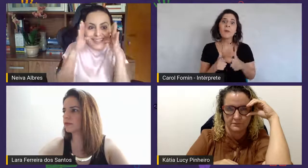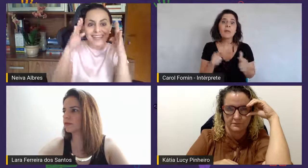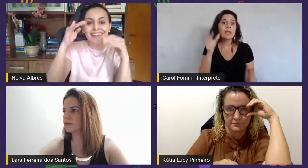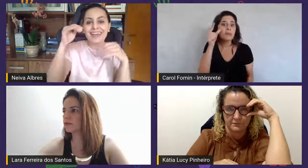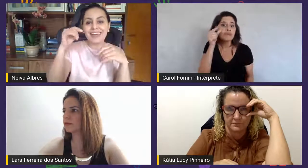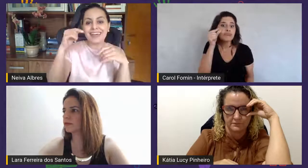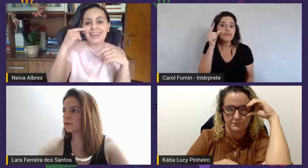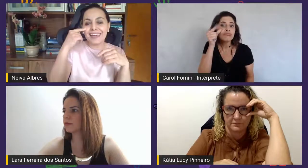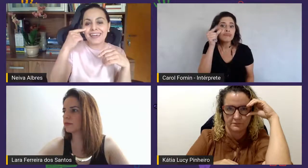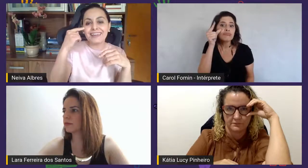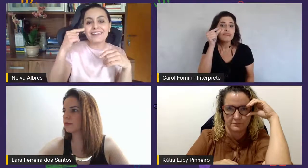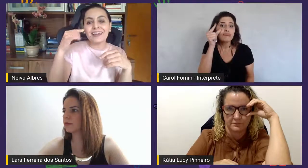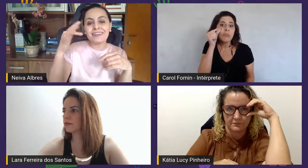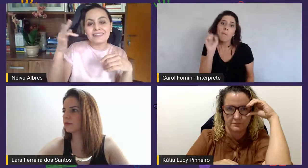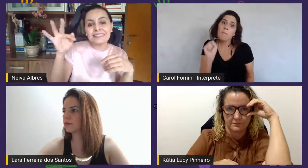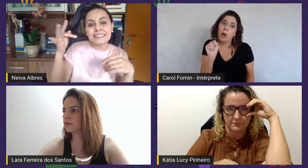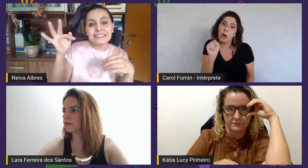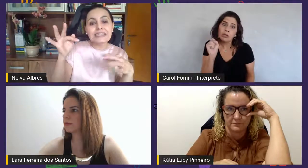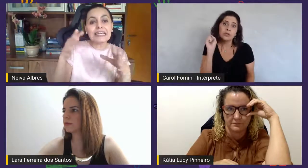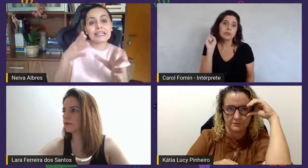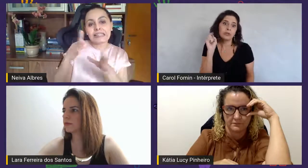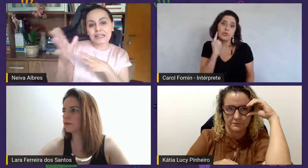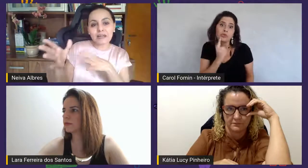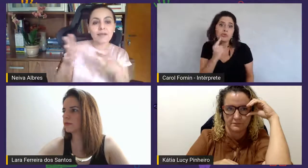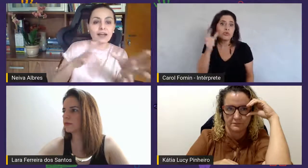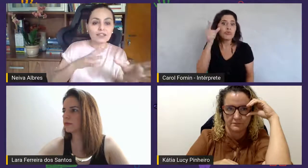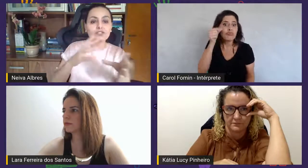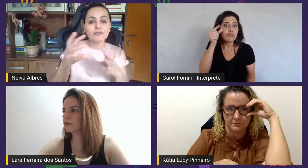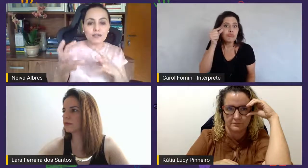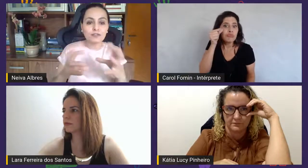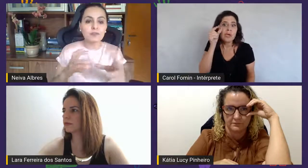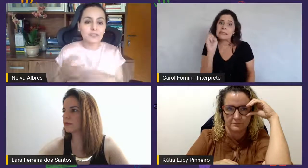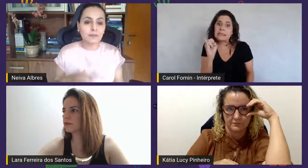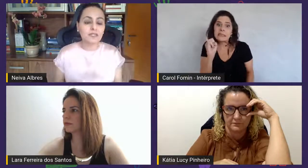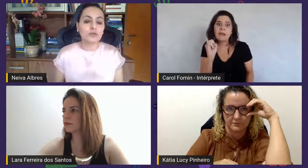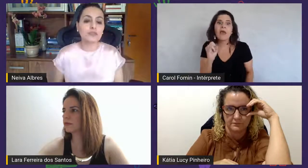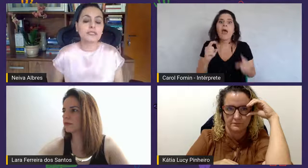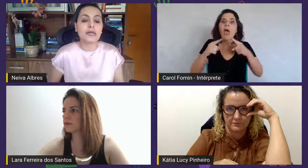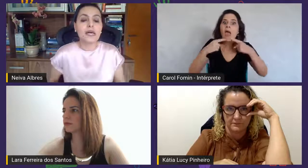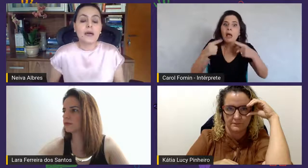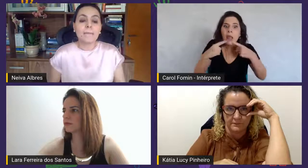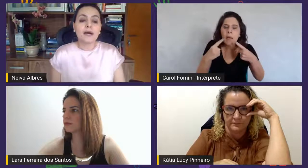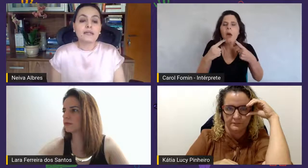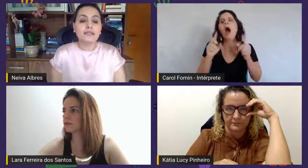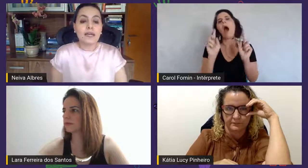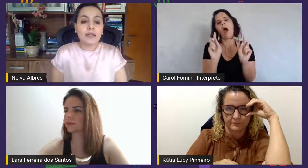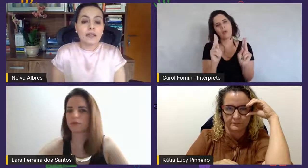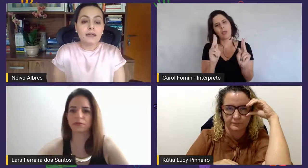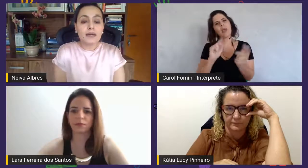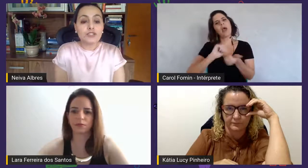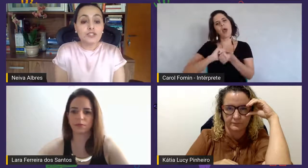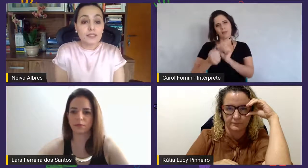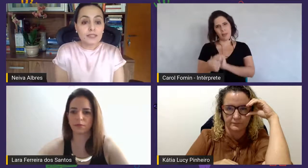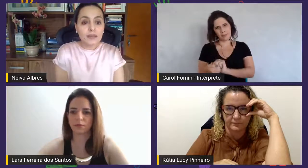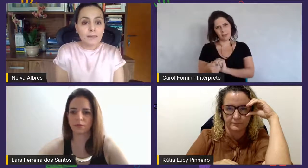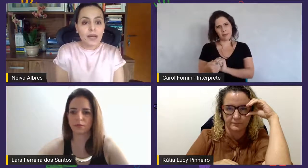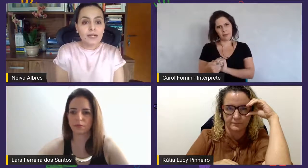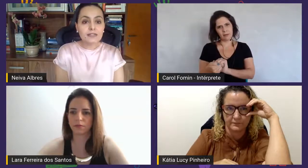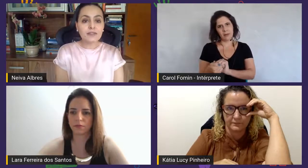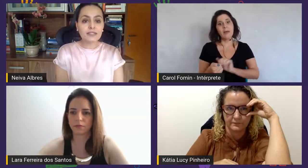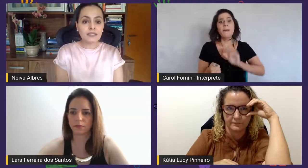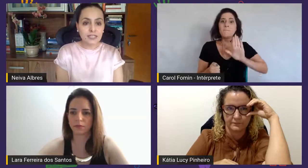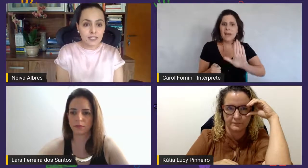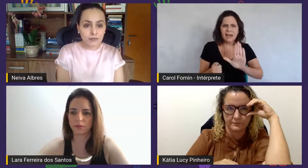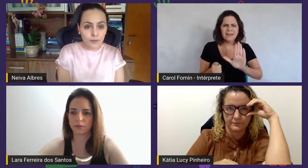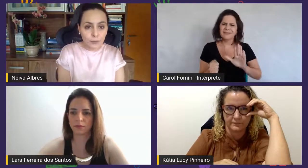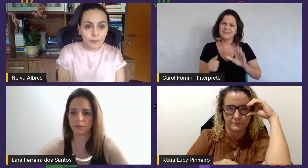né? E aí, se ele reclamar, a gente faz algumas adaptações. Mas acho que a gente tem que ser